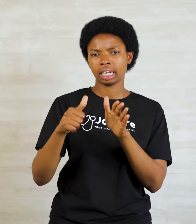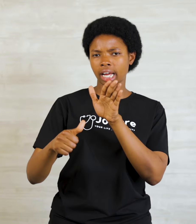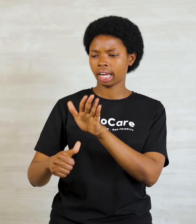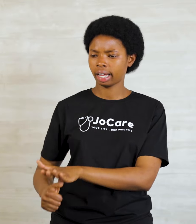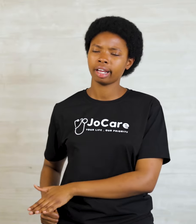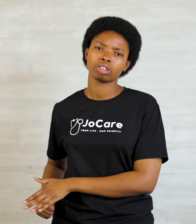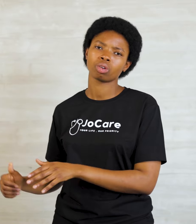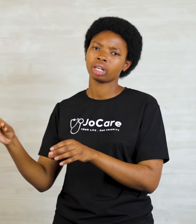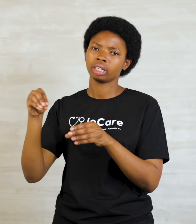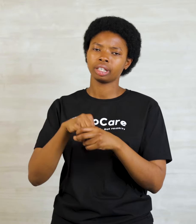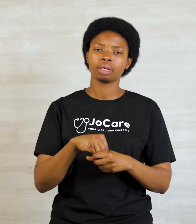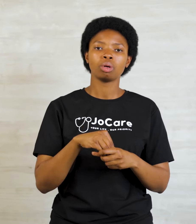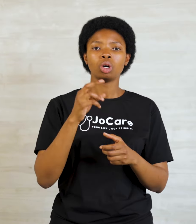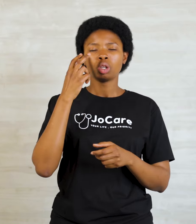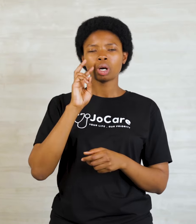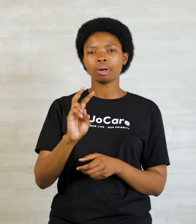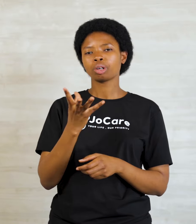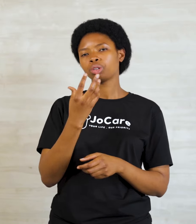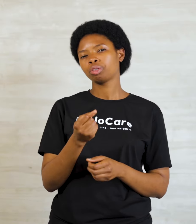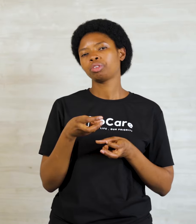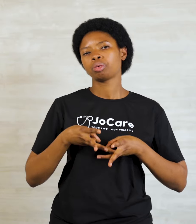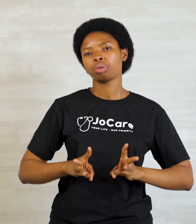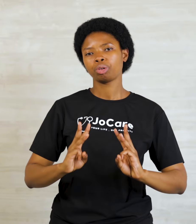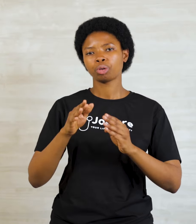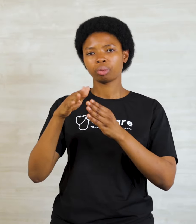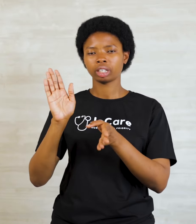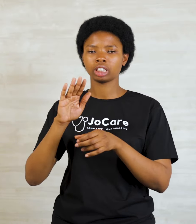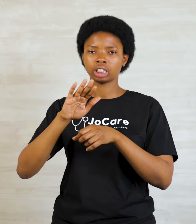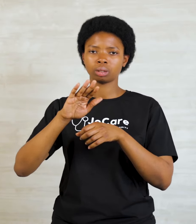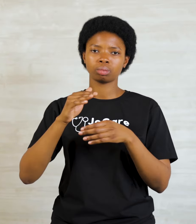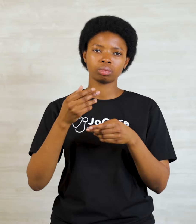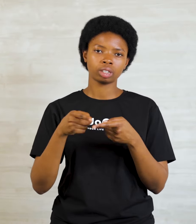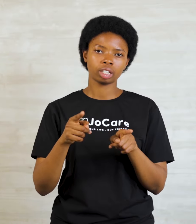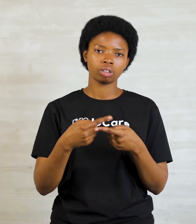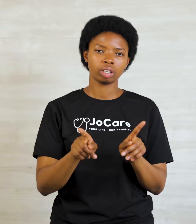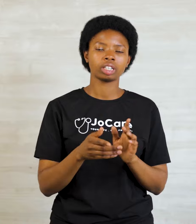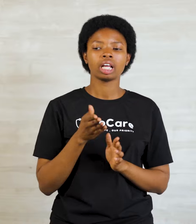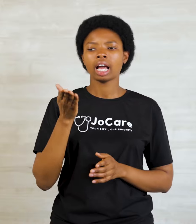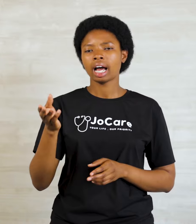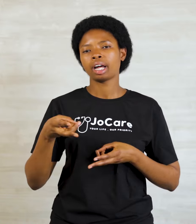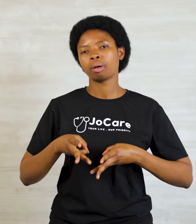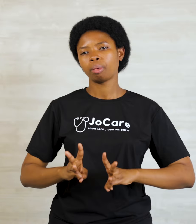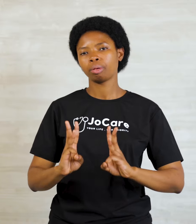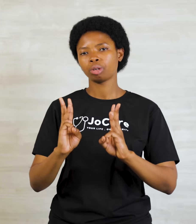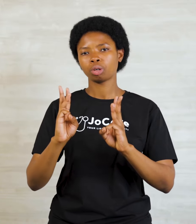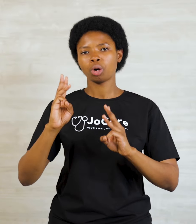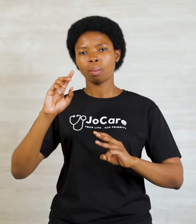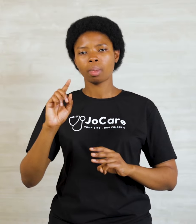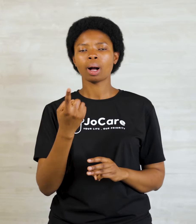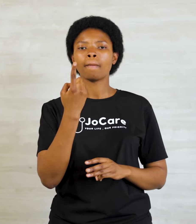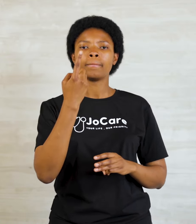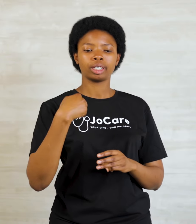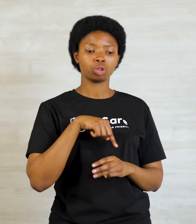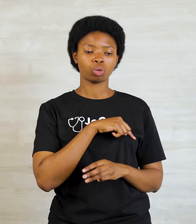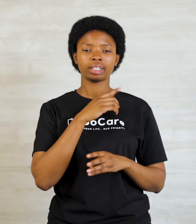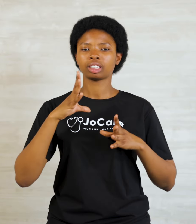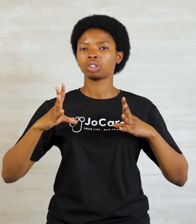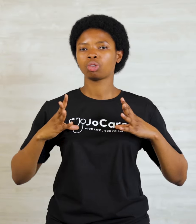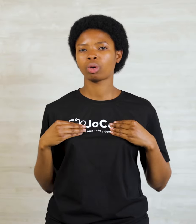ryose ririmo twabonye ko dufitemo uburyo bwinshi butandukanye hari uburyo bwa mbere twese twemera uburyo